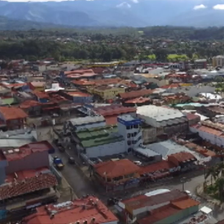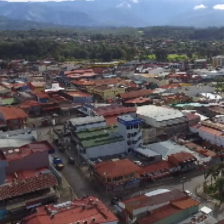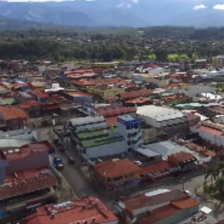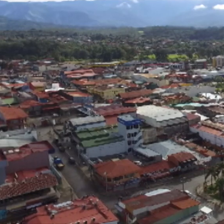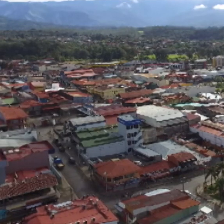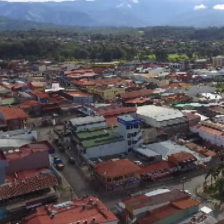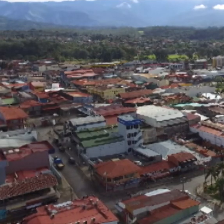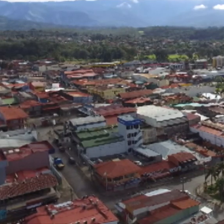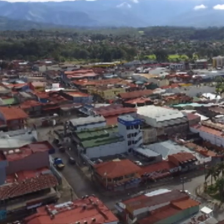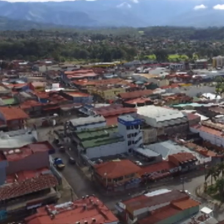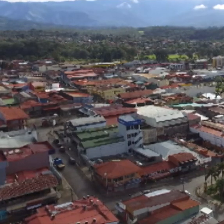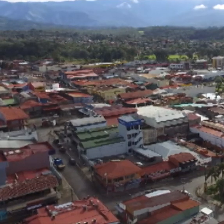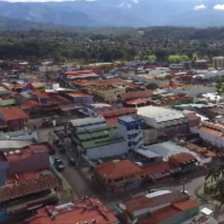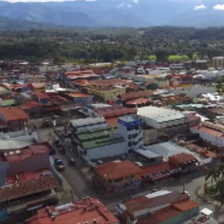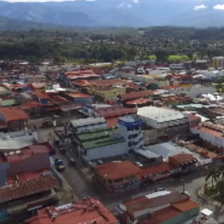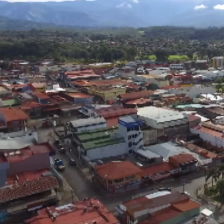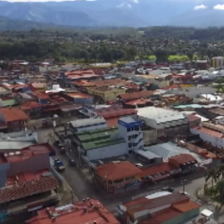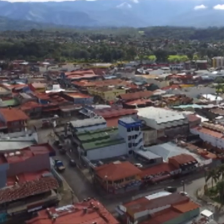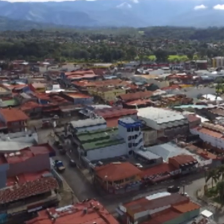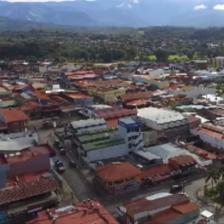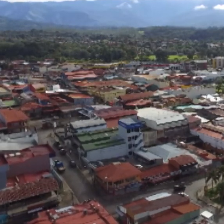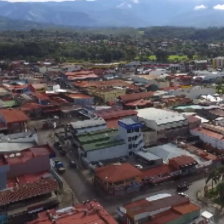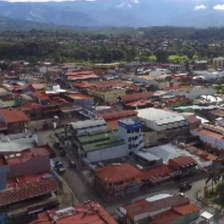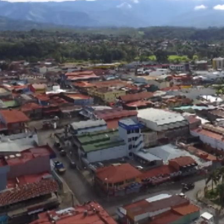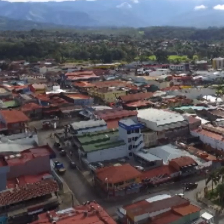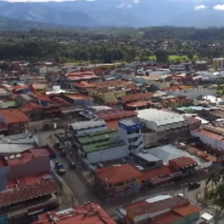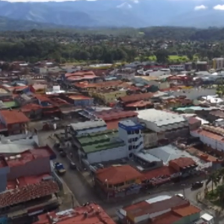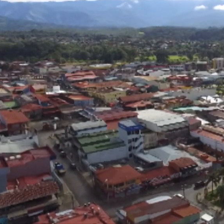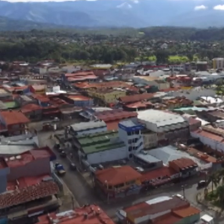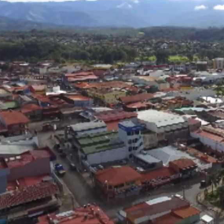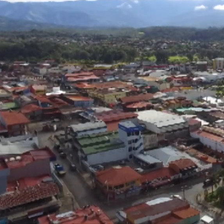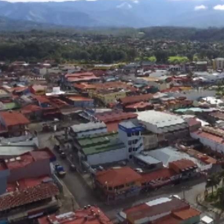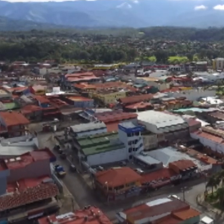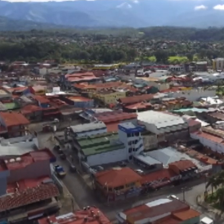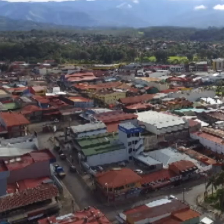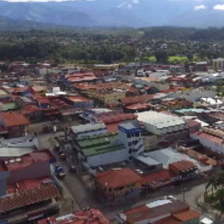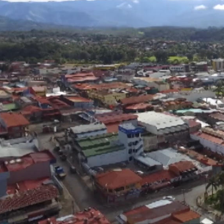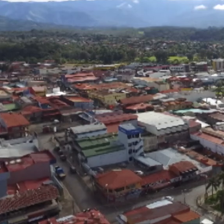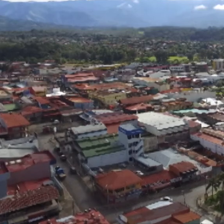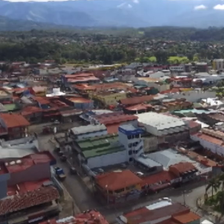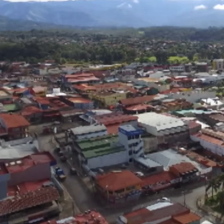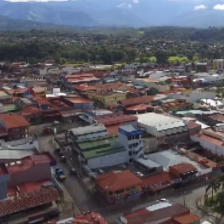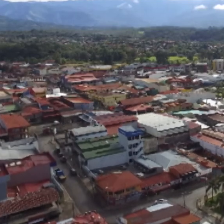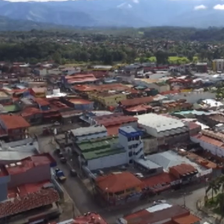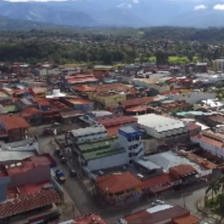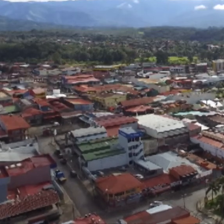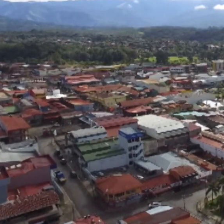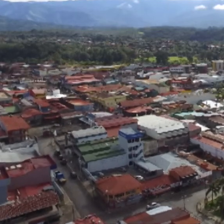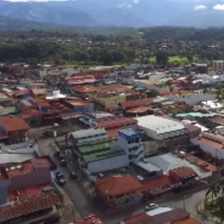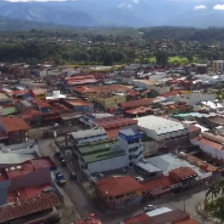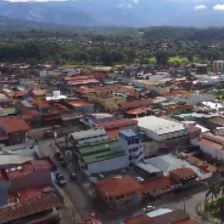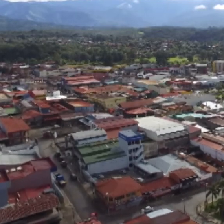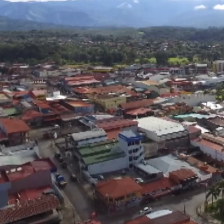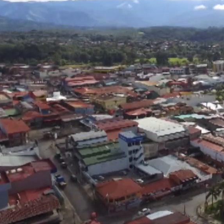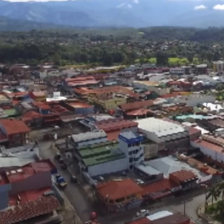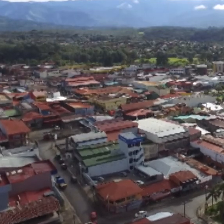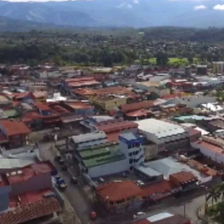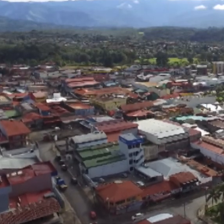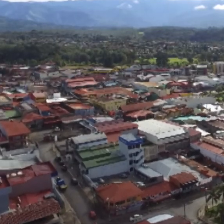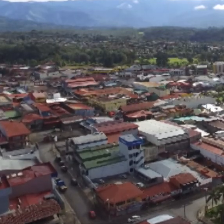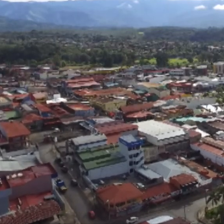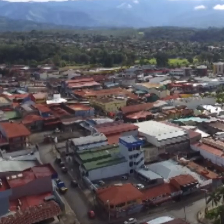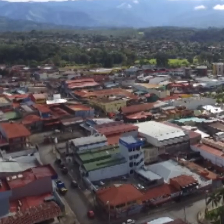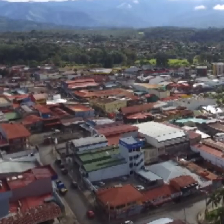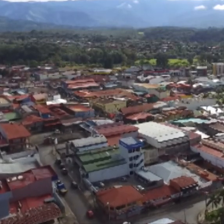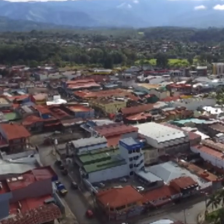Tres casos confirmados de COVID-19 están en Pérez Zeledón. Según los datos publicados este martes